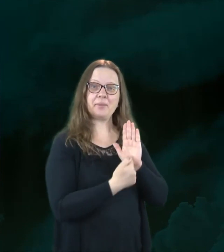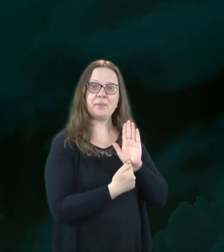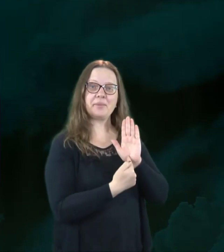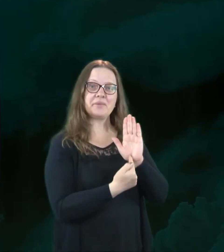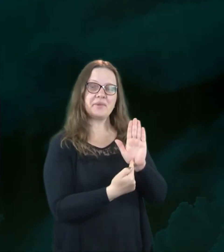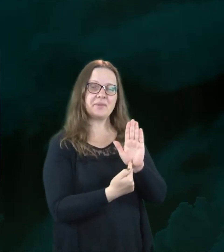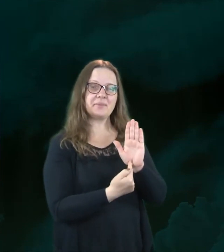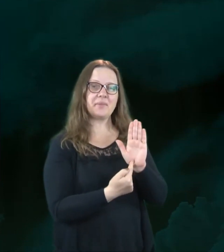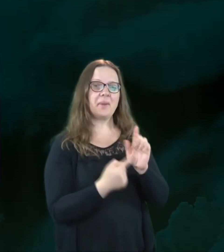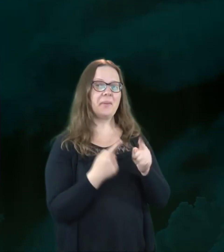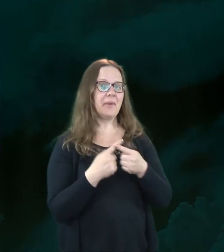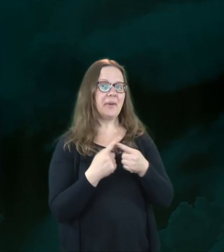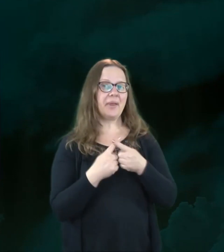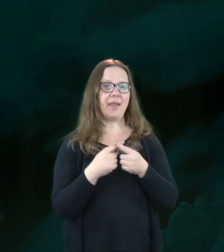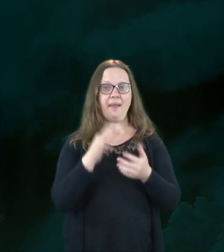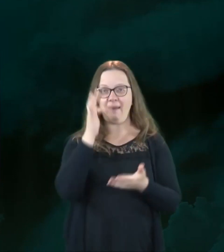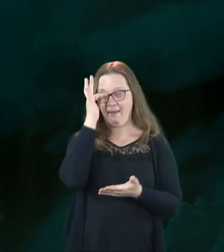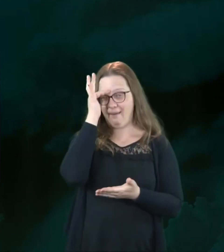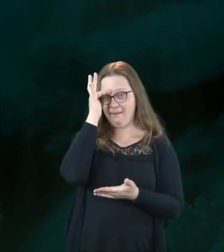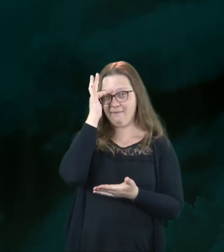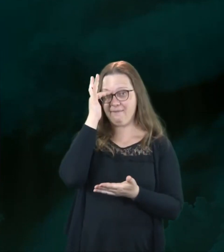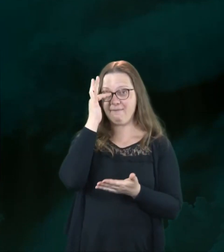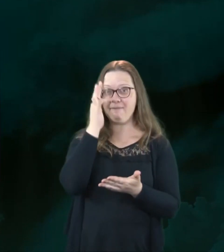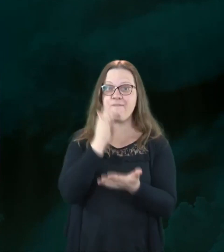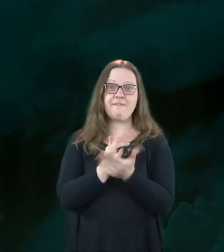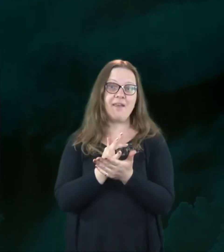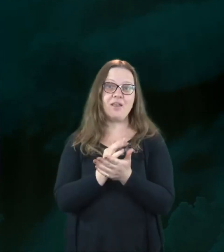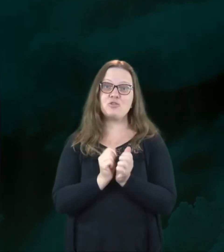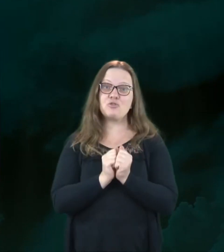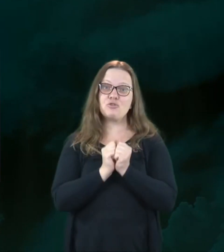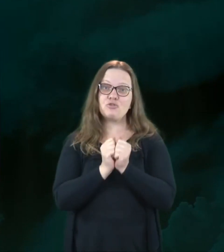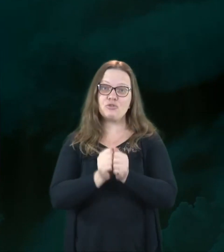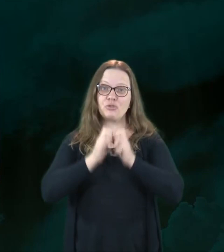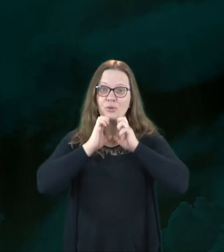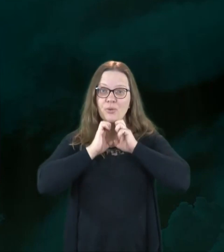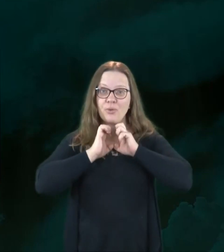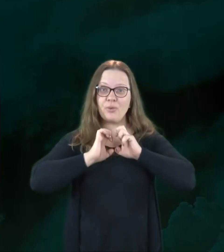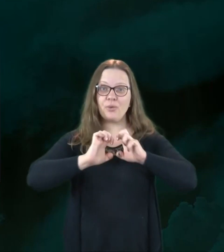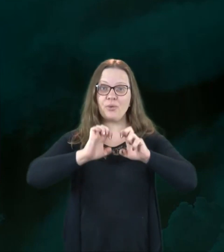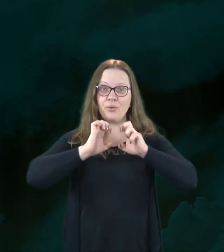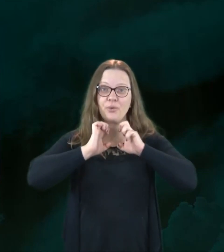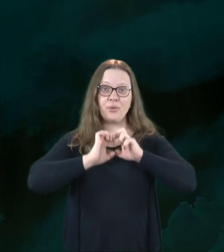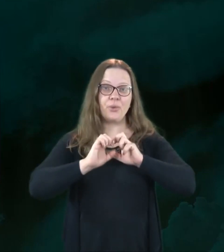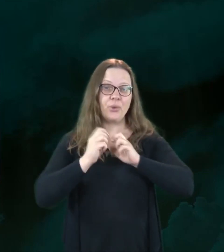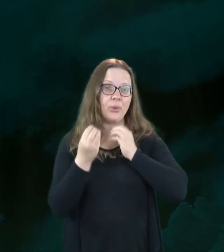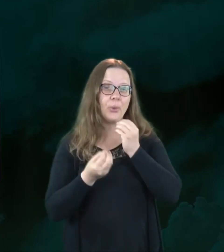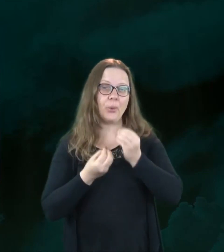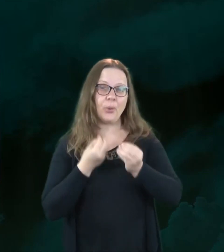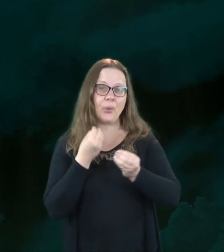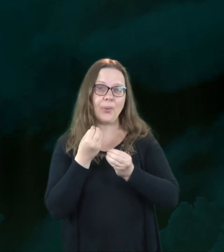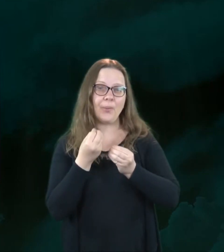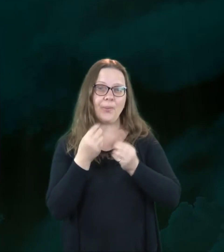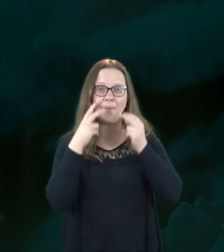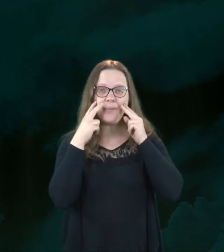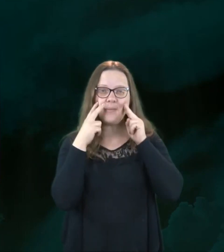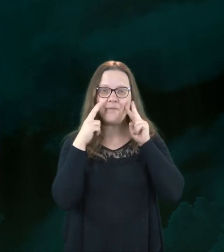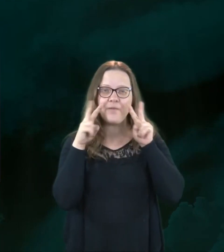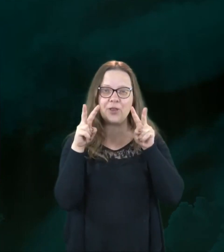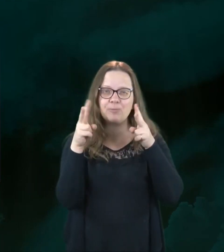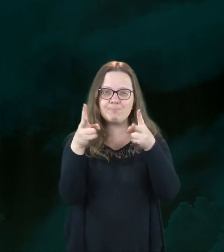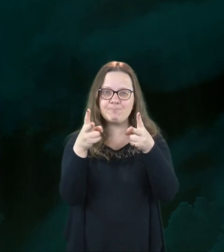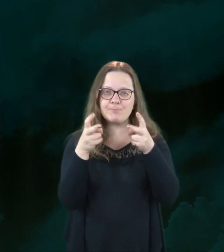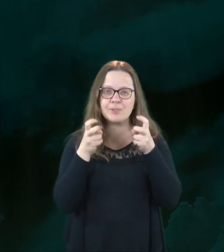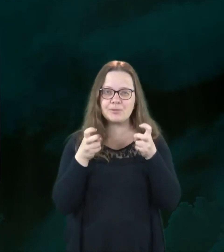fé vem pela pregação e a pregação pela palavra de Deus. Essa palavra pregação é ouvir, tá? Vamos lá, a